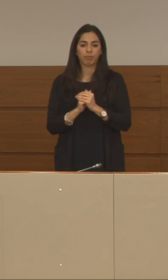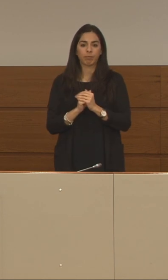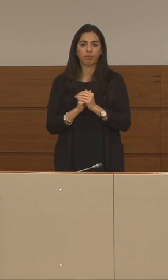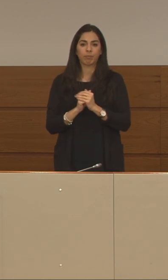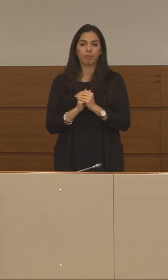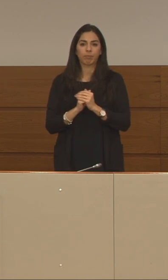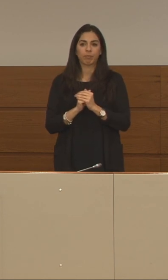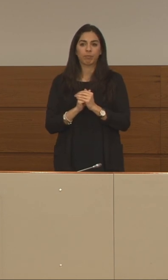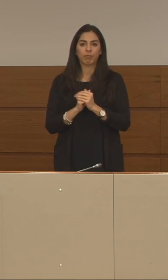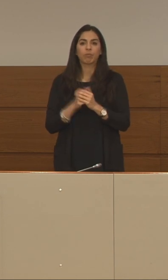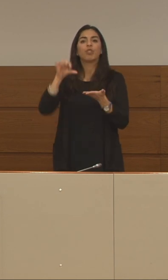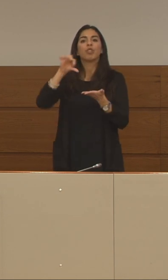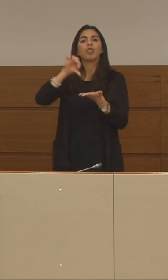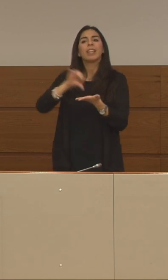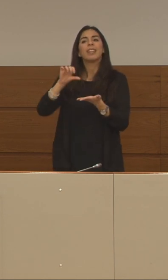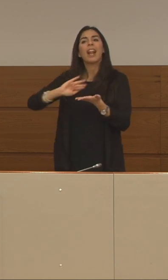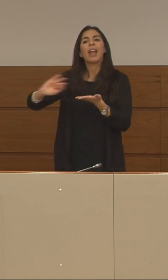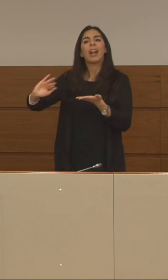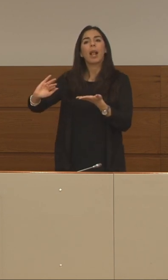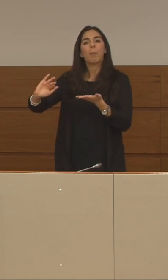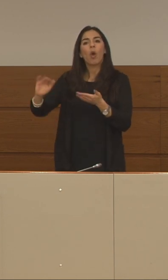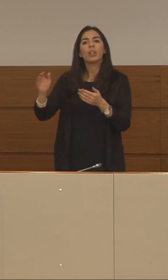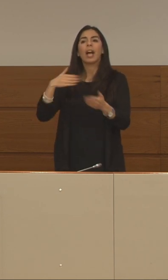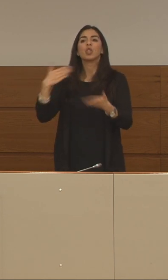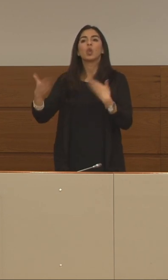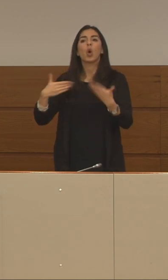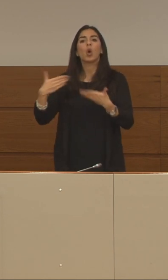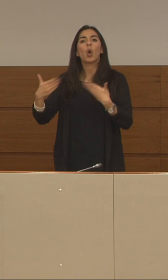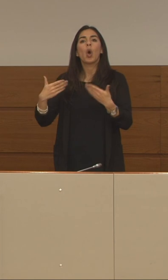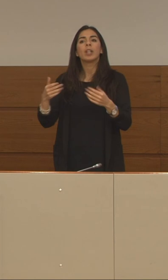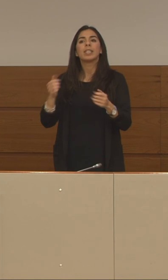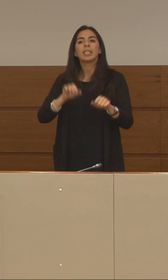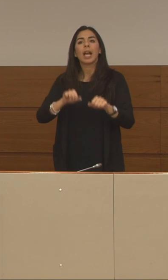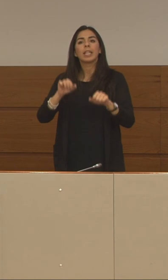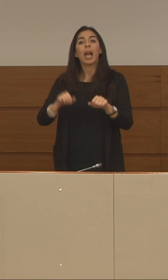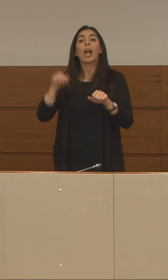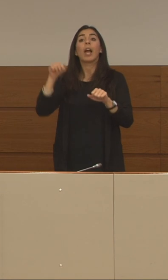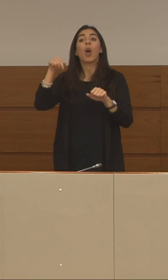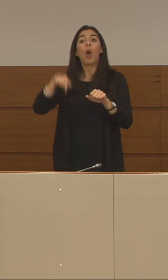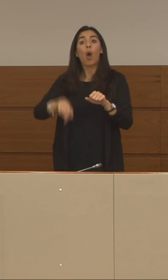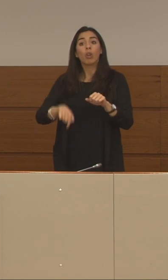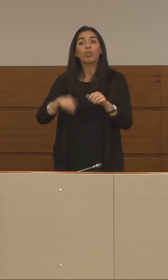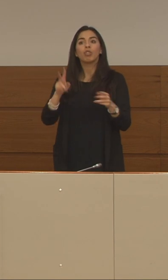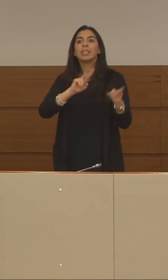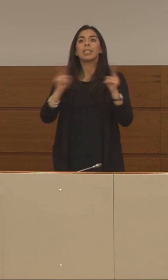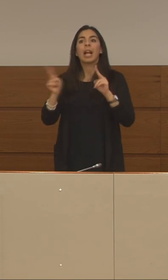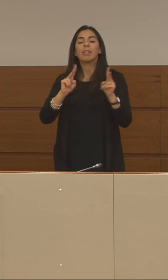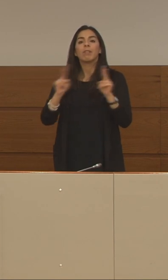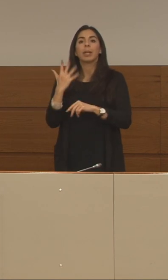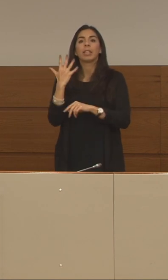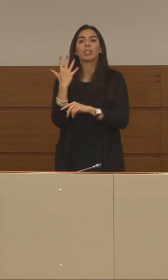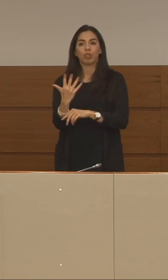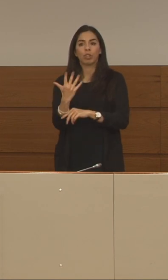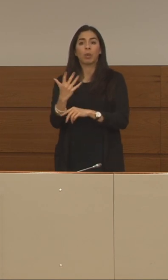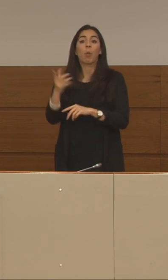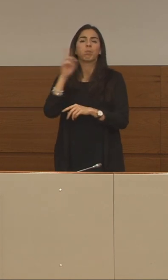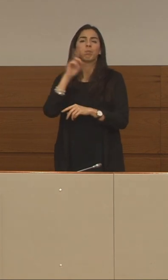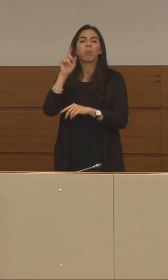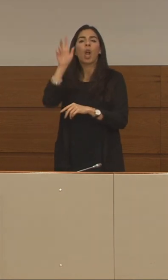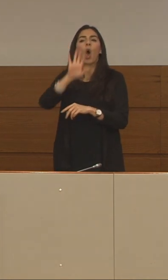centrale remota soccorsi sanitari oggi abbiamo avuto 5 trasferimenti come alleggerimenti sempre dalla